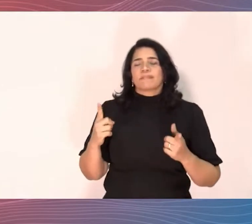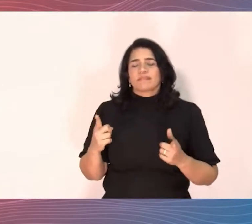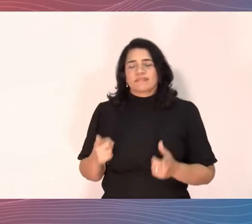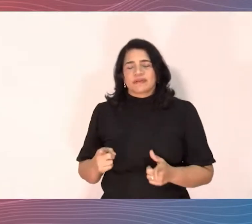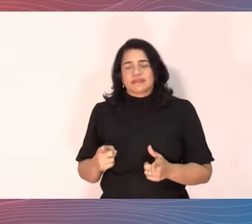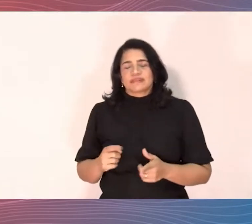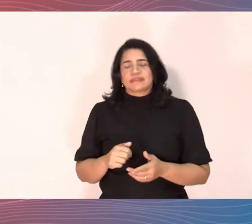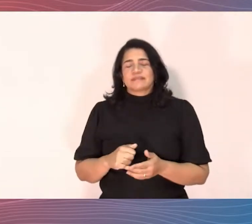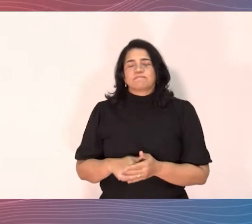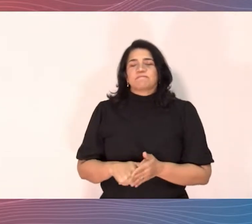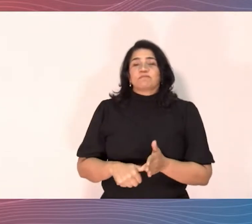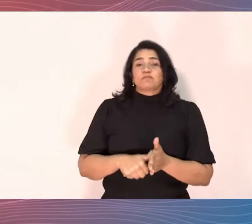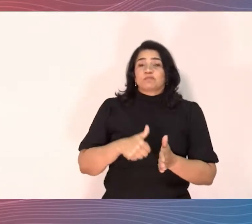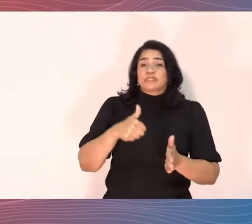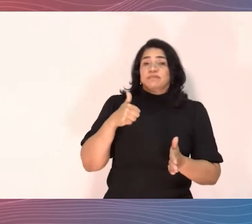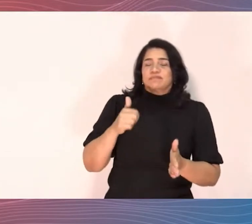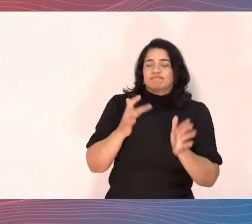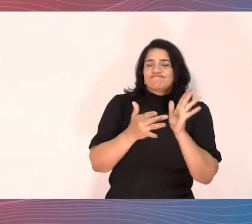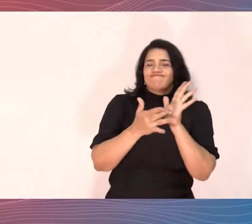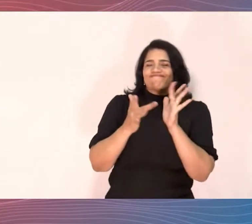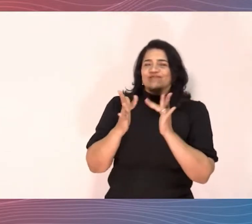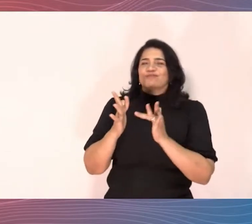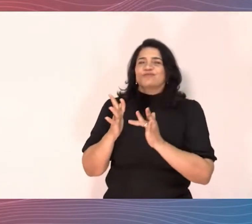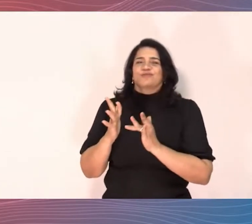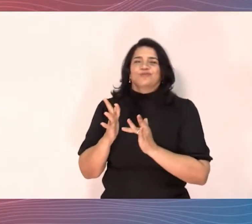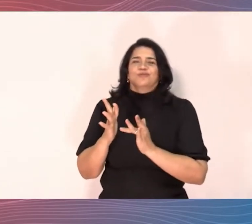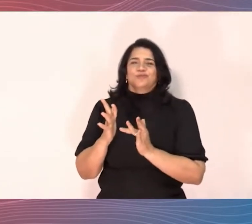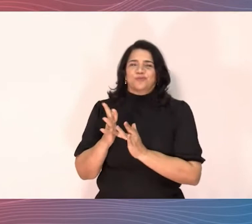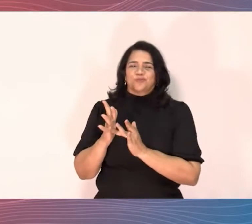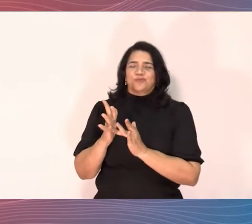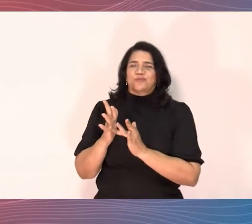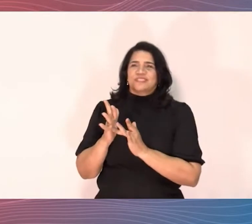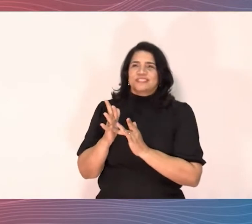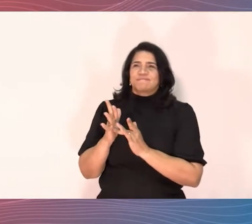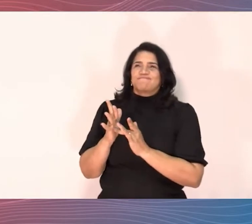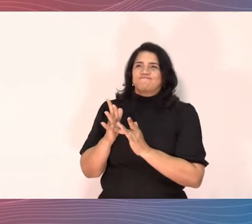carne, mas quem nasce do Espírito é Espírito.